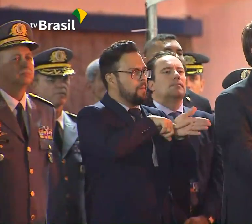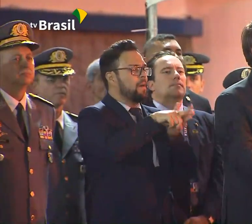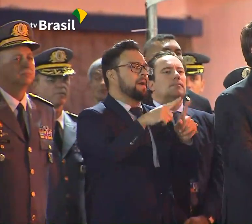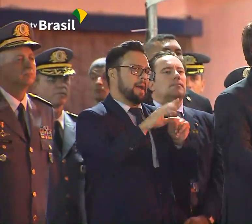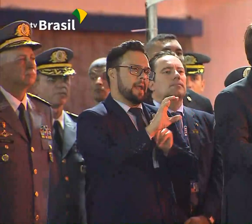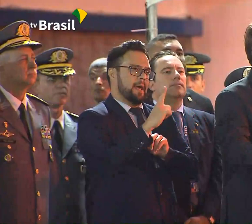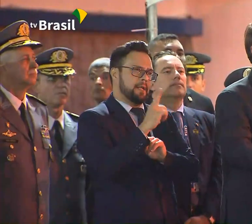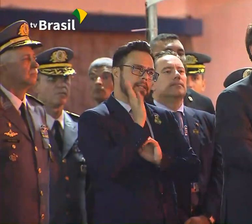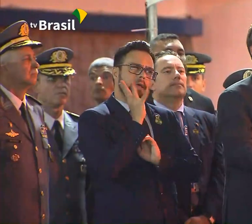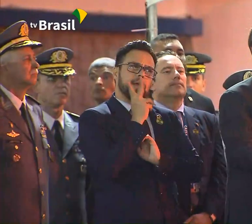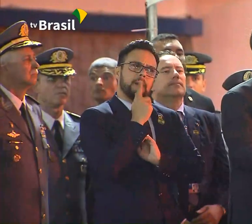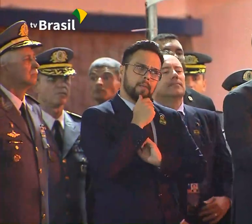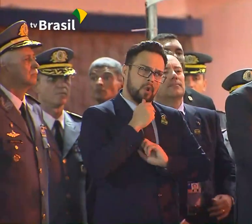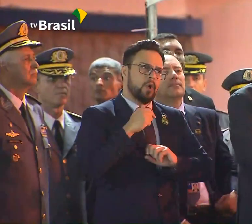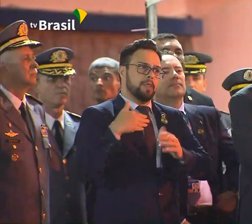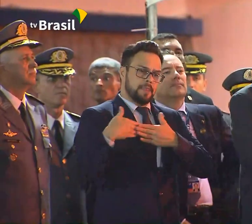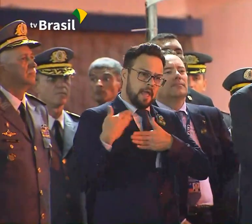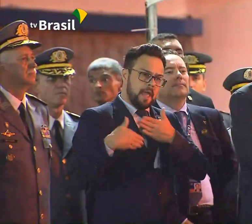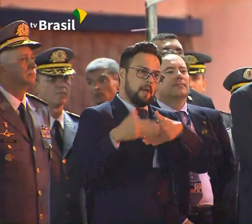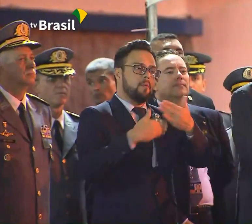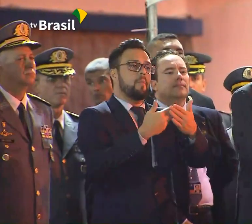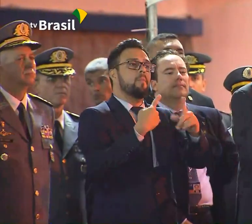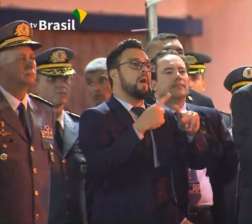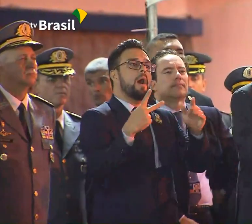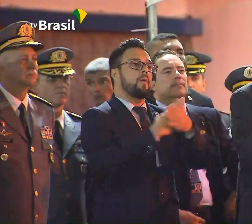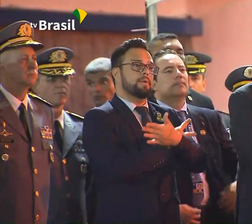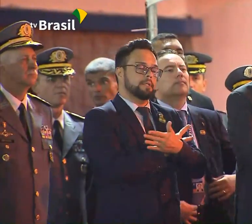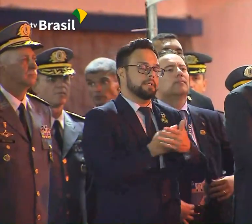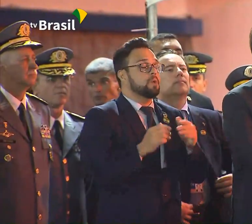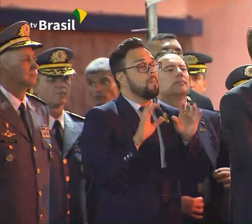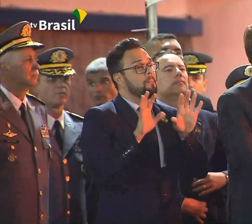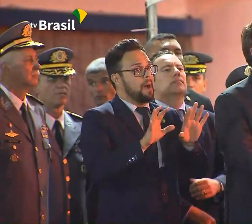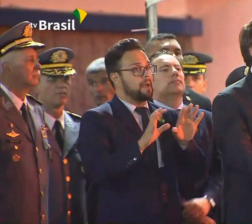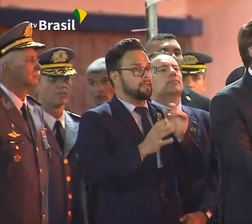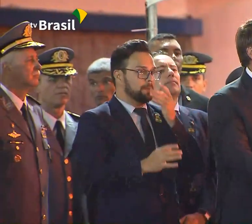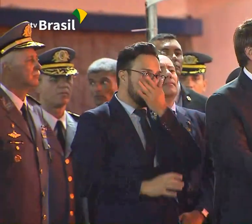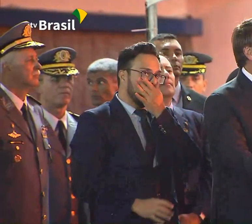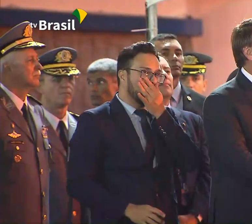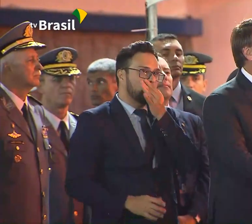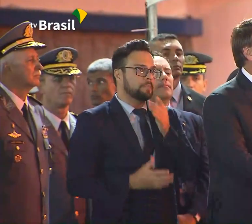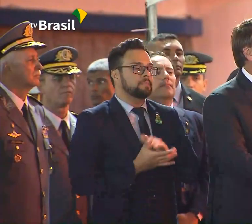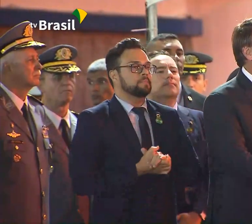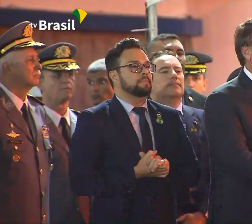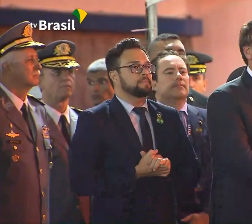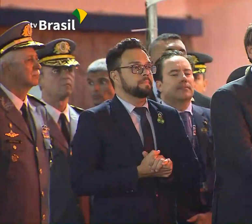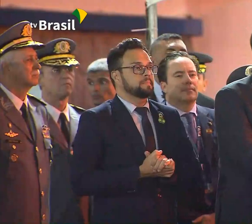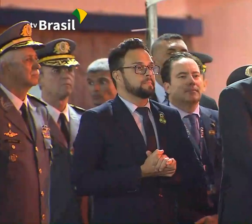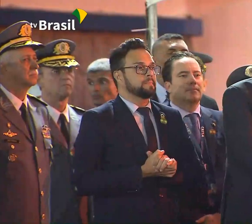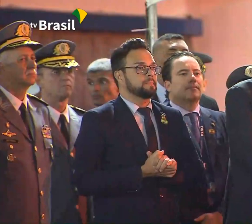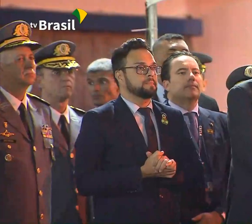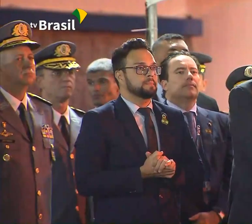demorada pelo tempo em que o fato ocorreu, mas no comando